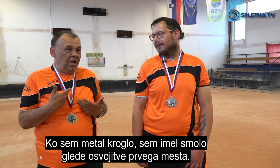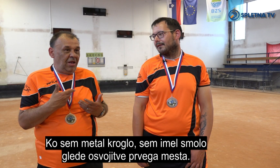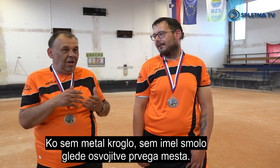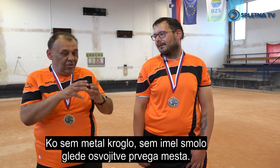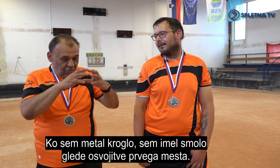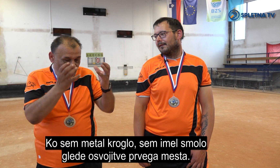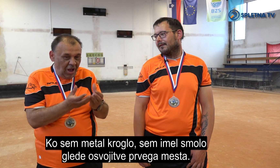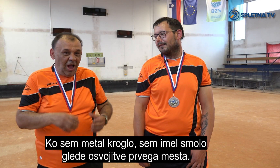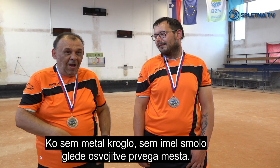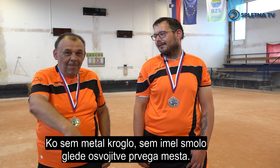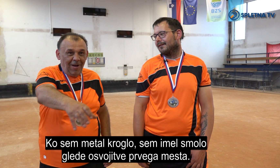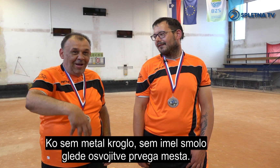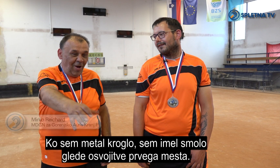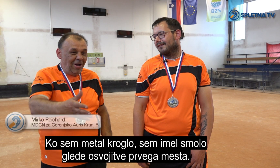Hey, I got a confession.